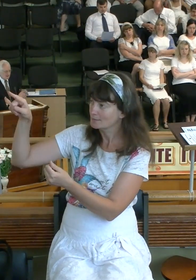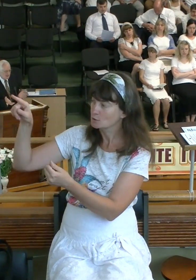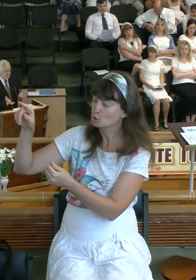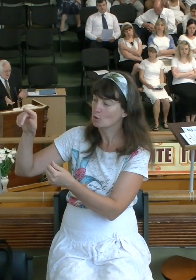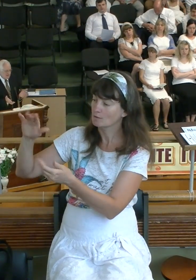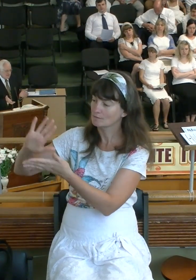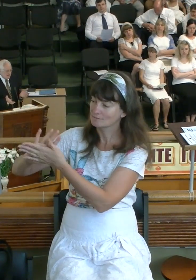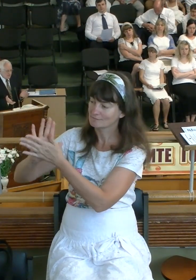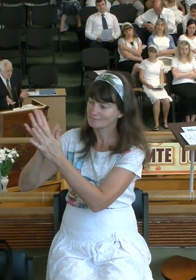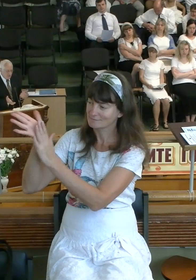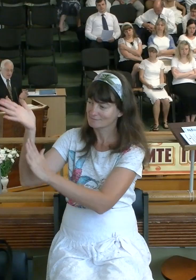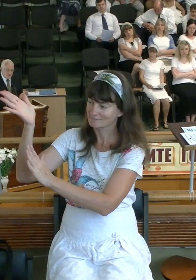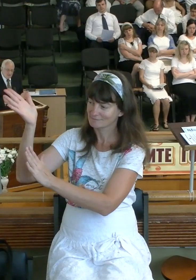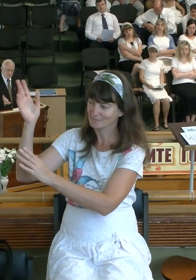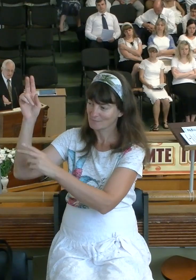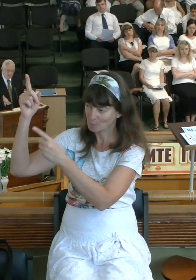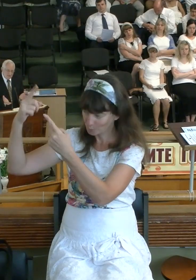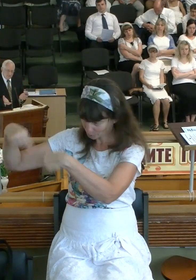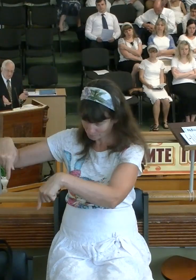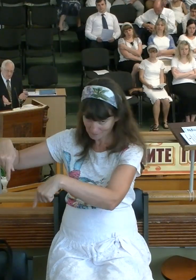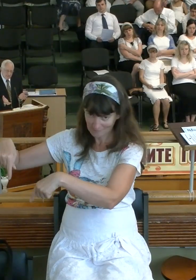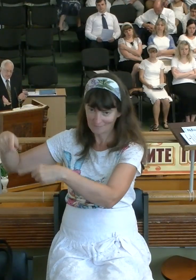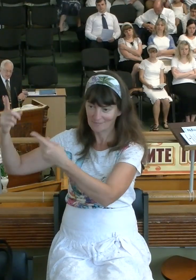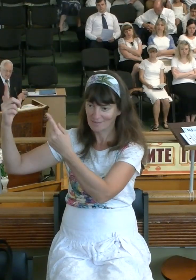плода. Садов плода нет.